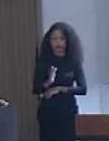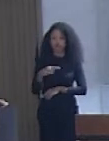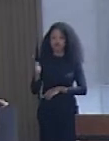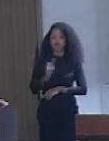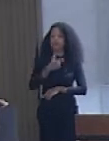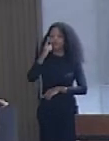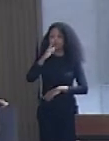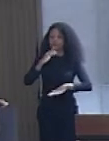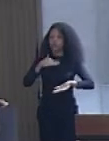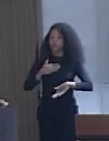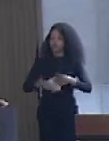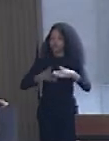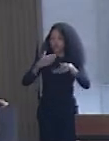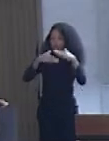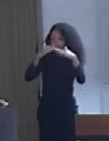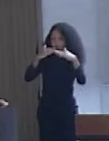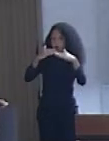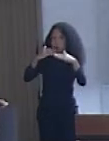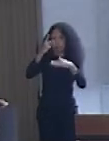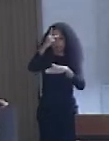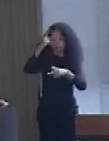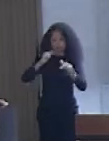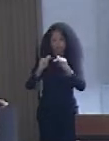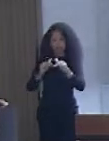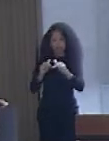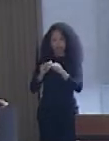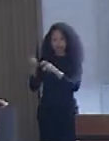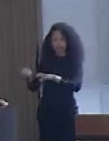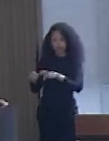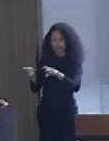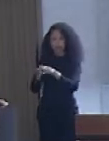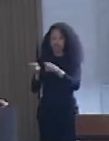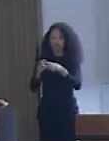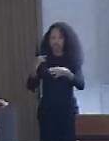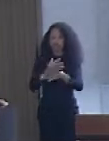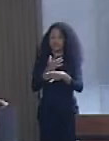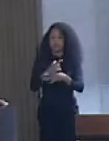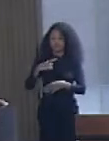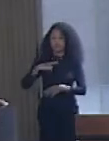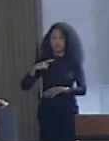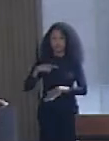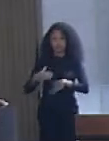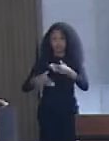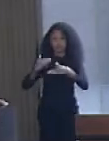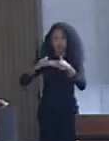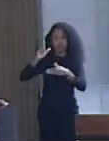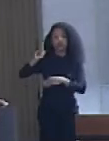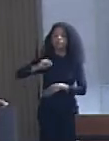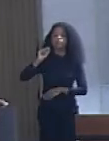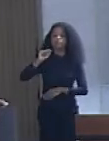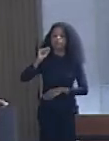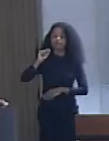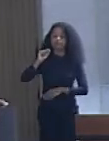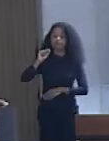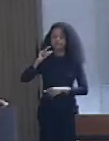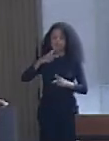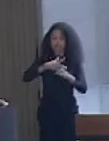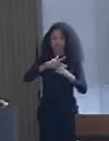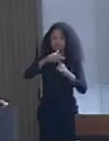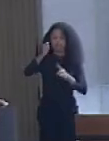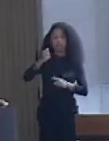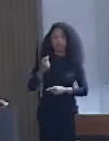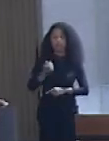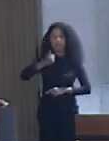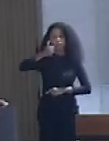que os trabalhadores do campo e da cidade tiveram foi justamente com a vitória do primeiro